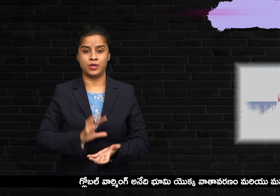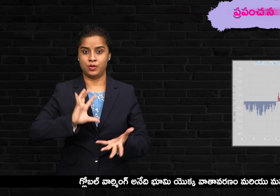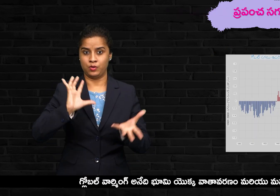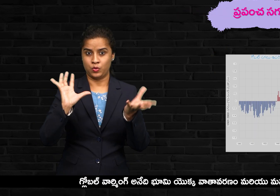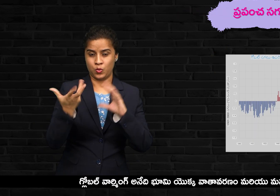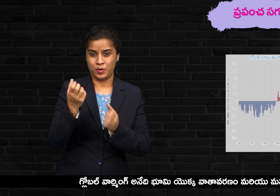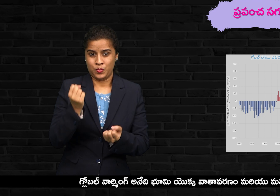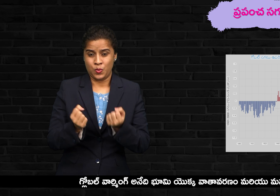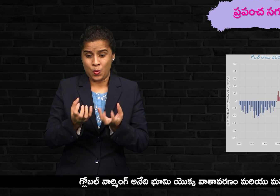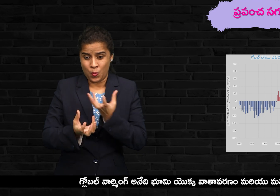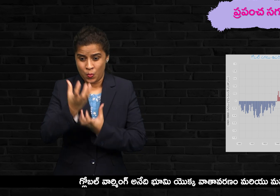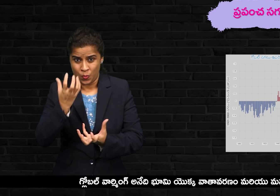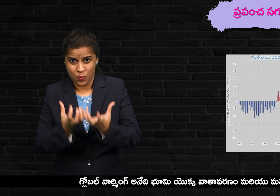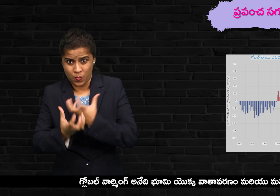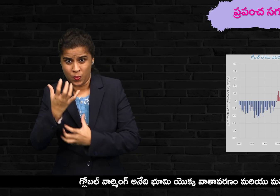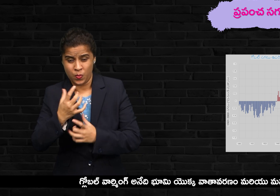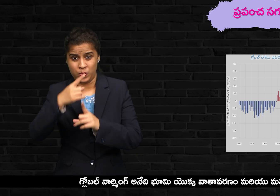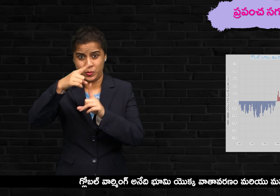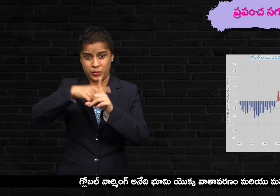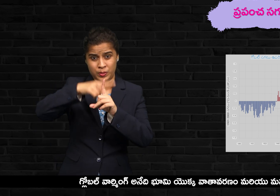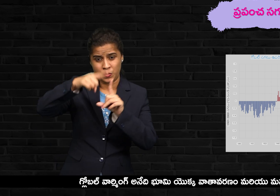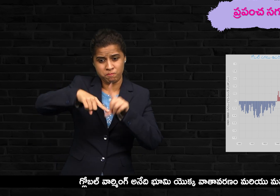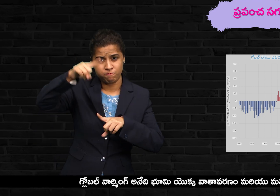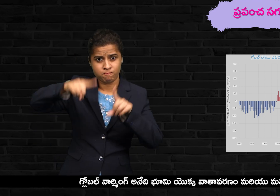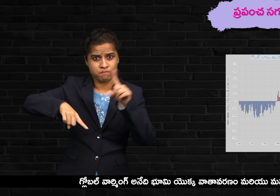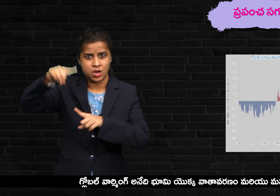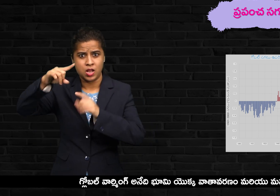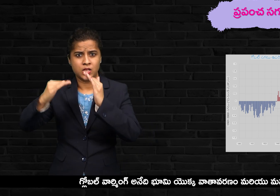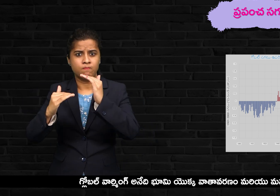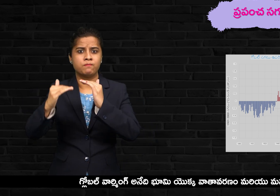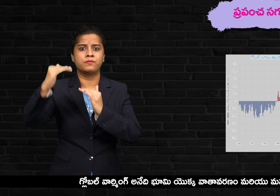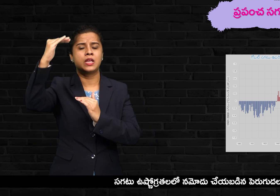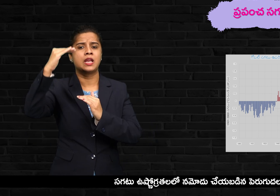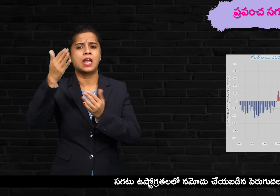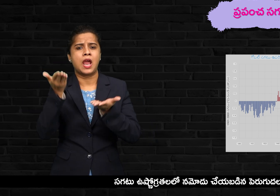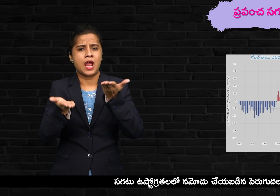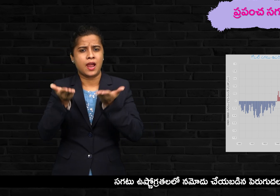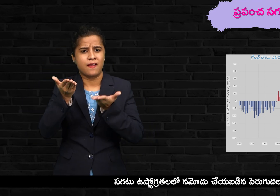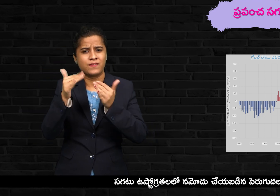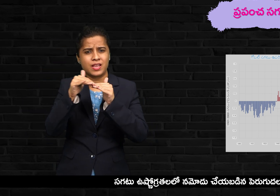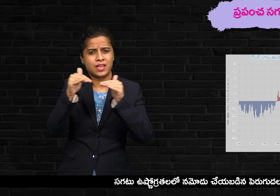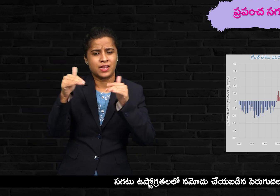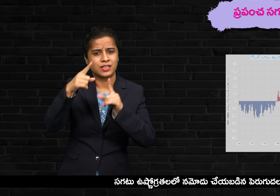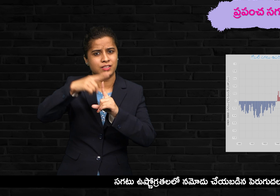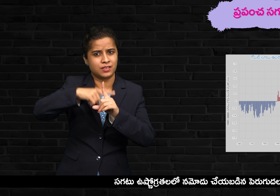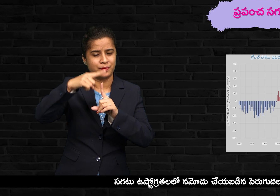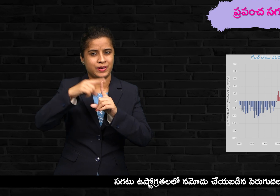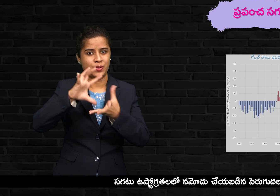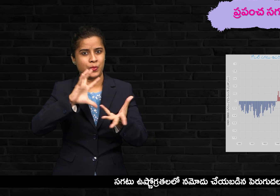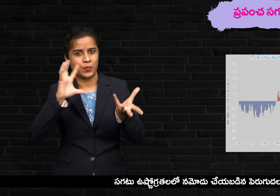గ్లోబల్ వార్మింగ్ అనేది భూమి యొక్క వాతావరణం మరియు మహాసముద్రాల సగటు ఉష్ణోగ్రతలో నమోదు చేయబడిన